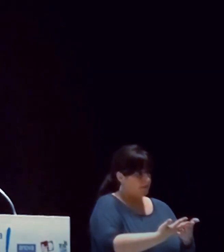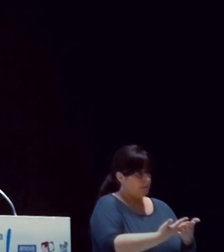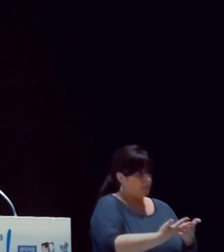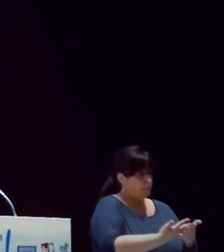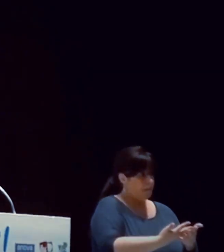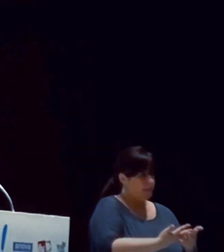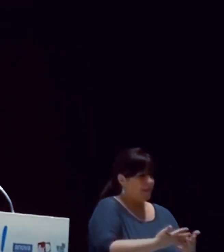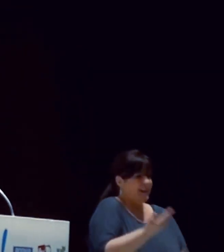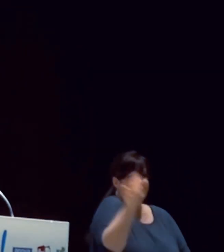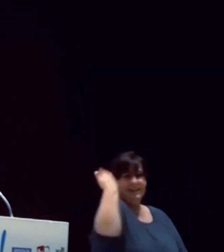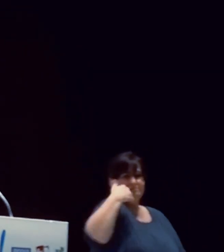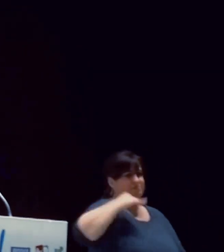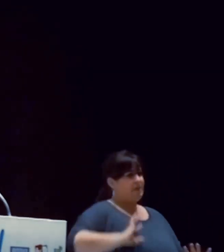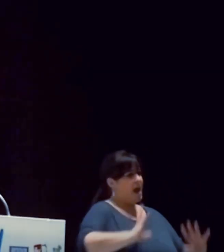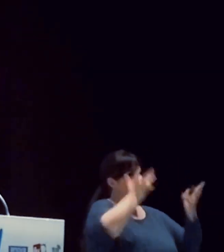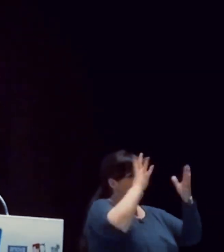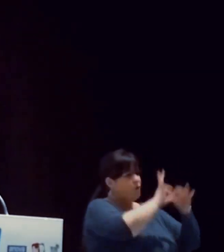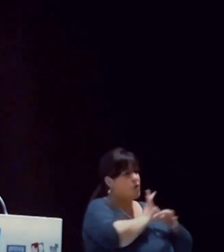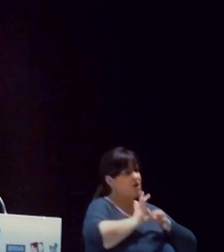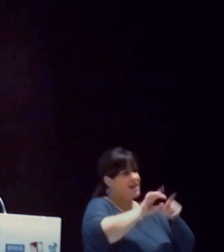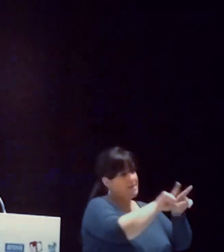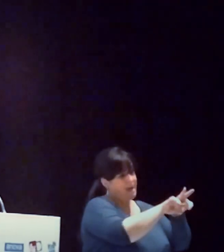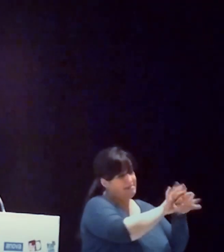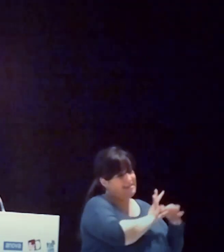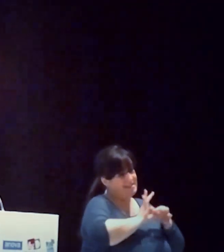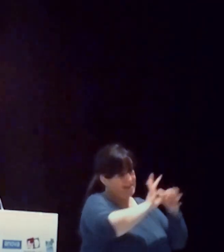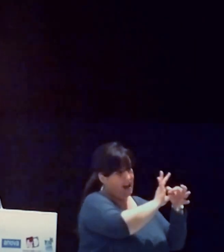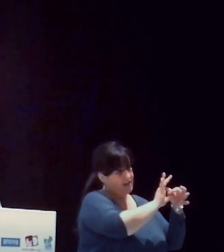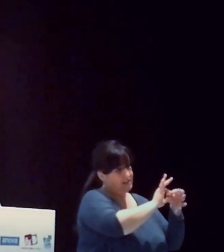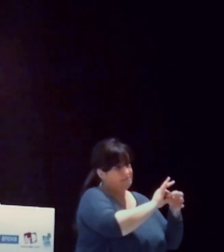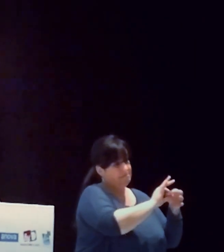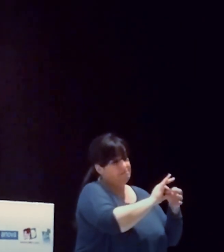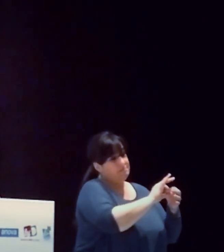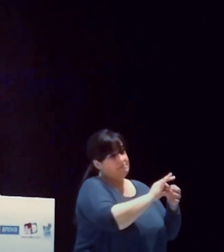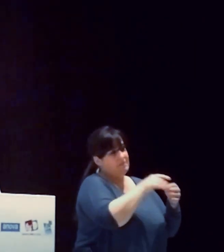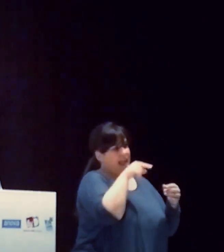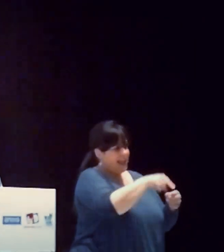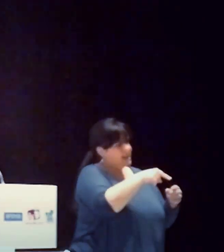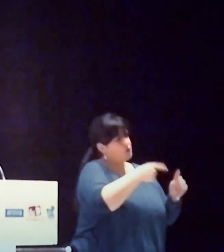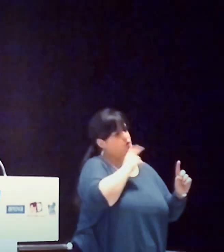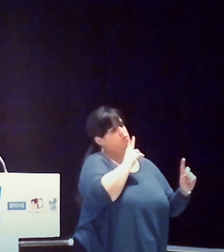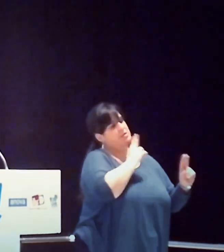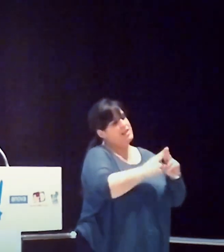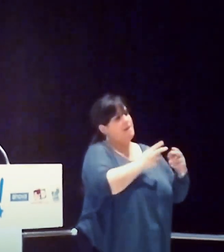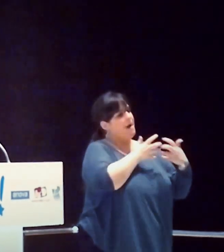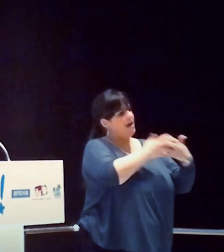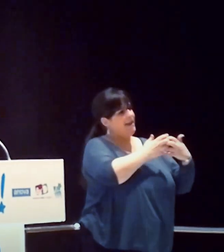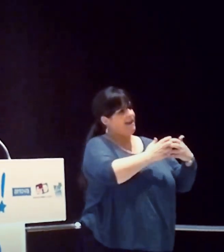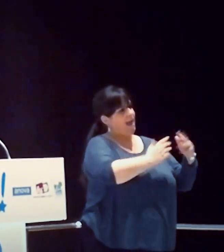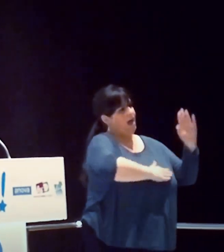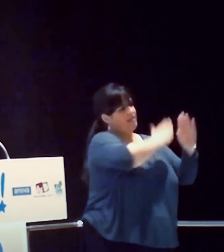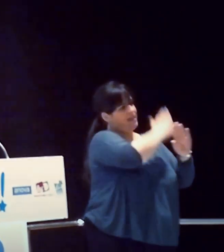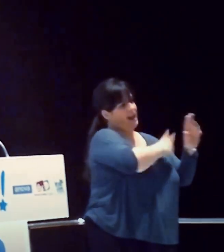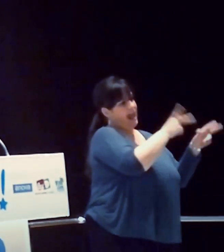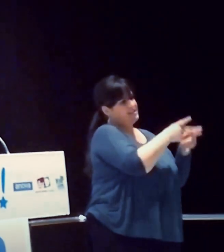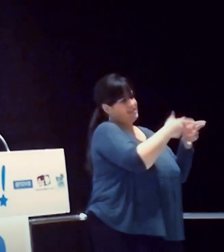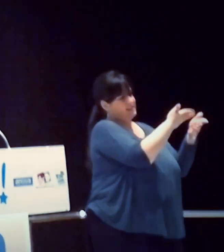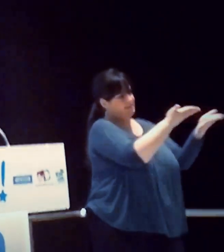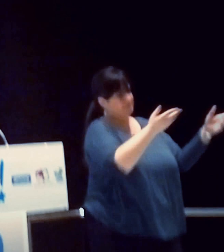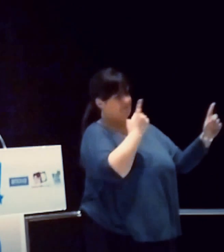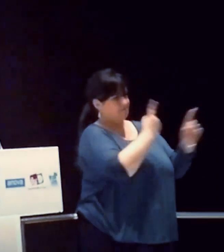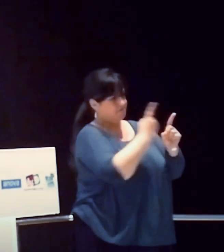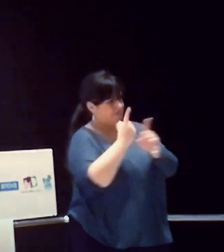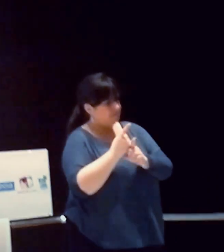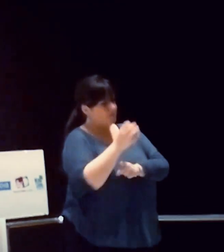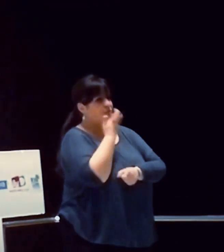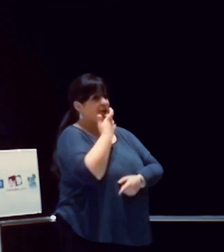dende a Revolución Irmandiña, no da 15, que foi unha loita de clases, de alianza de clases, dos servos,